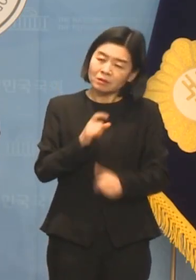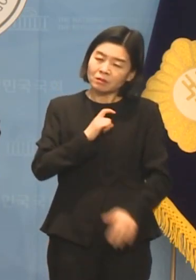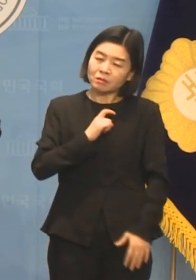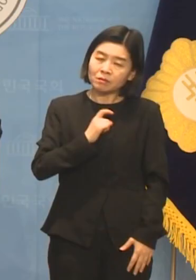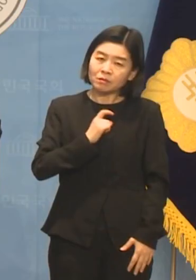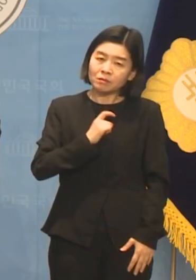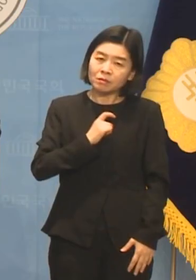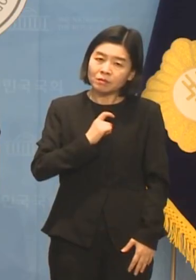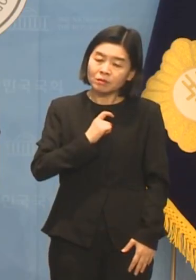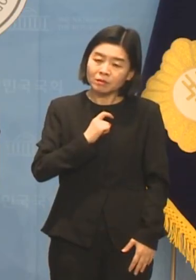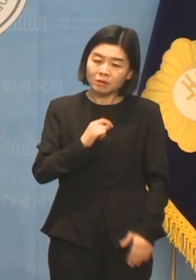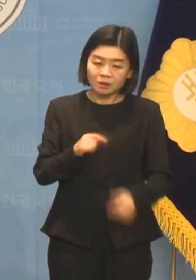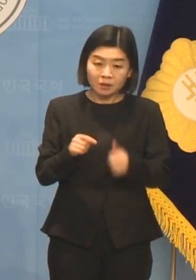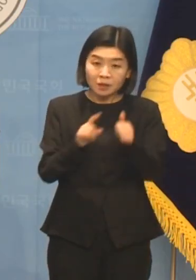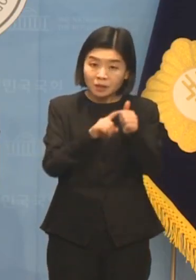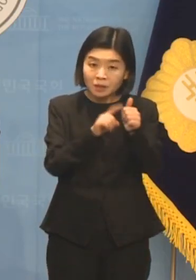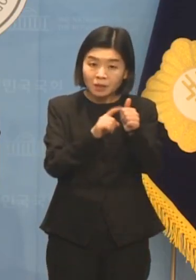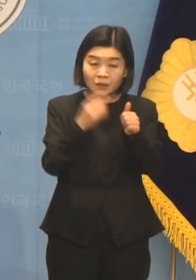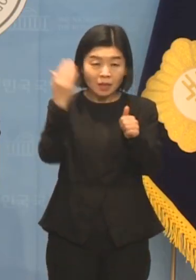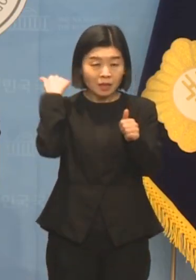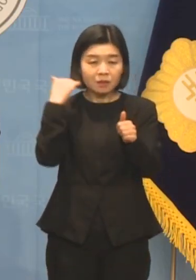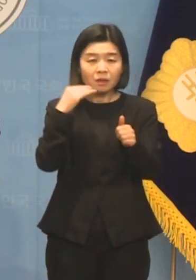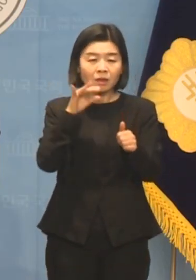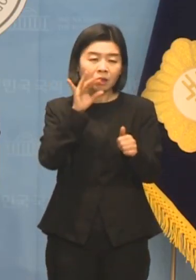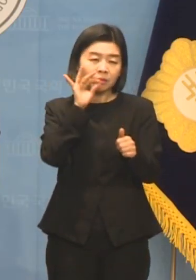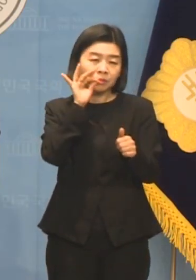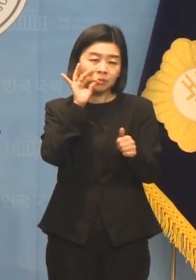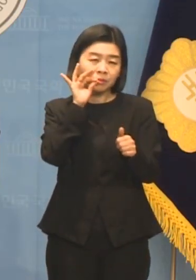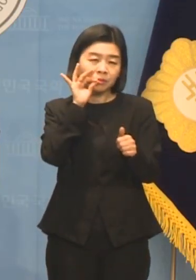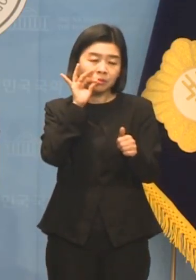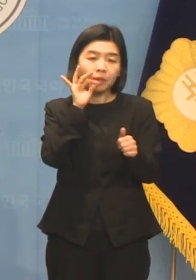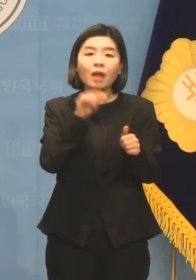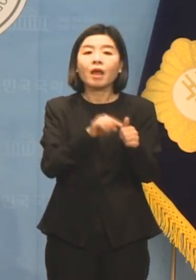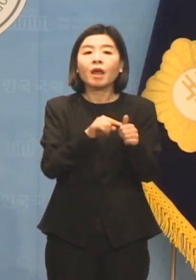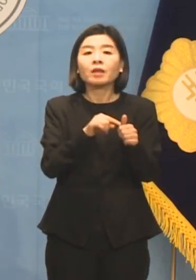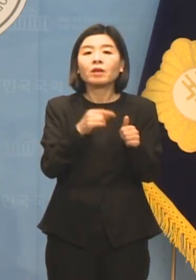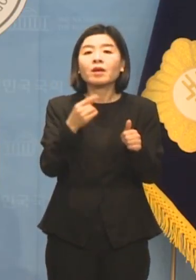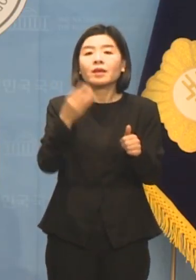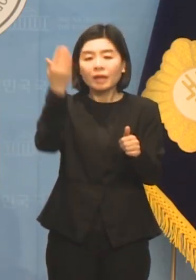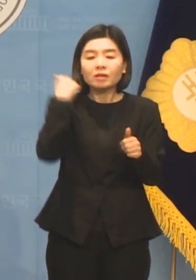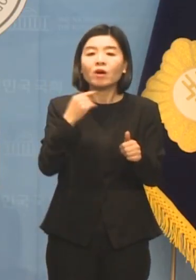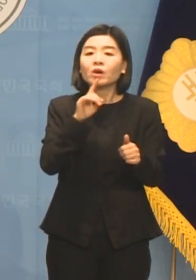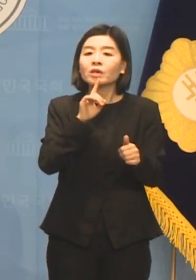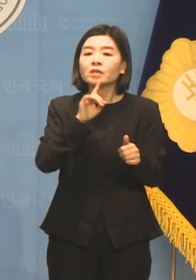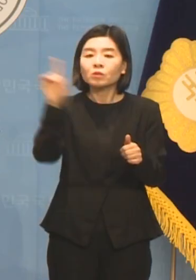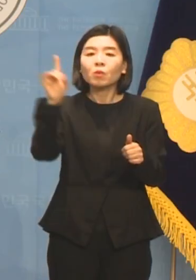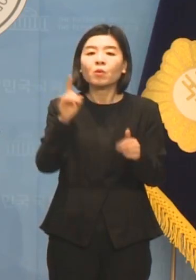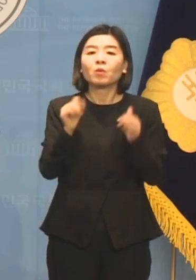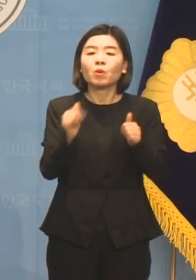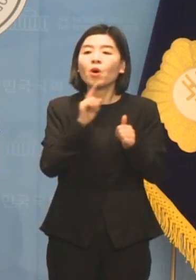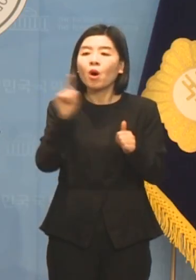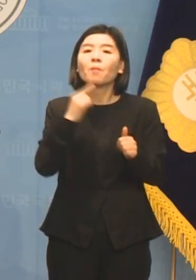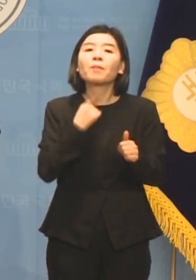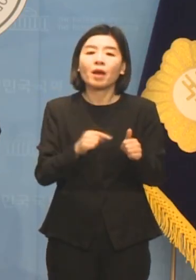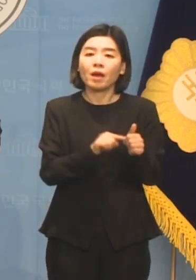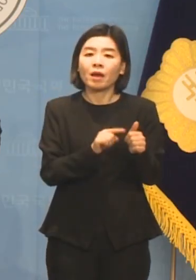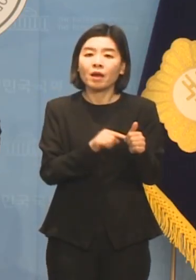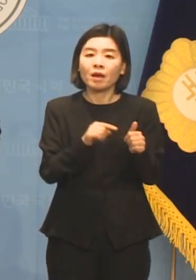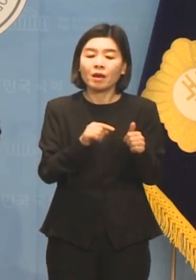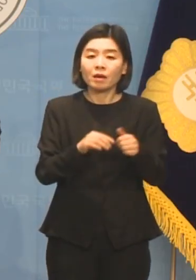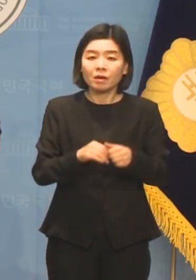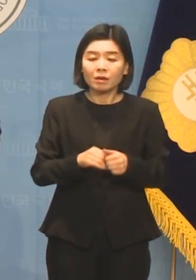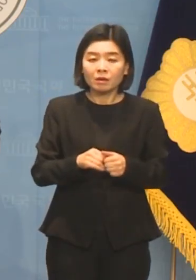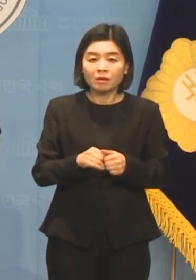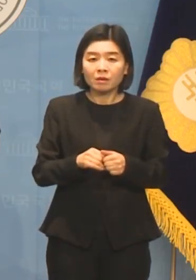심지어 피의자는 이전에도 대마 흡입으로 불기소된 전력까지 있지 않았습니까? 투약 검사가 필수적인